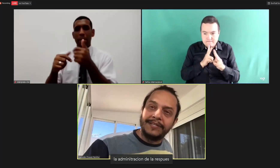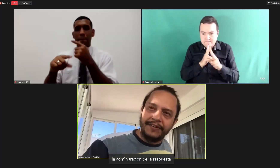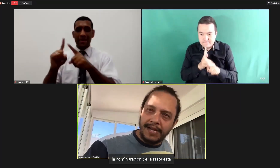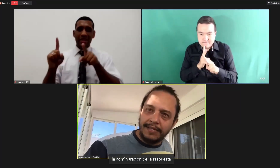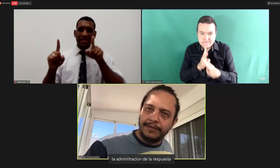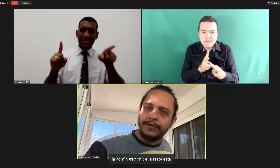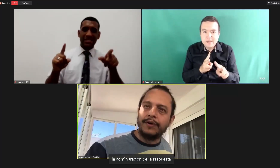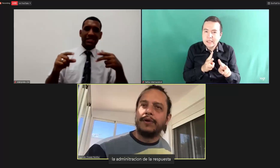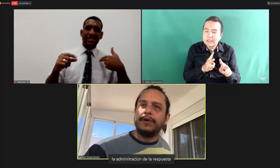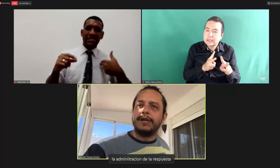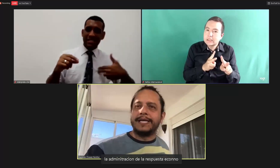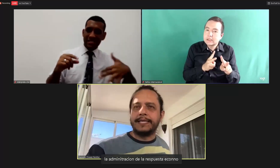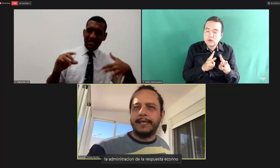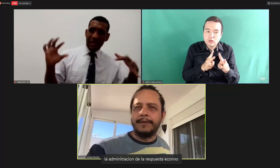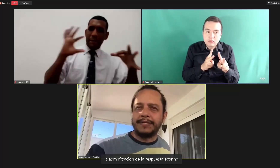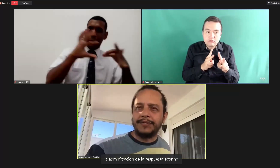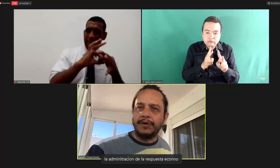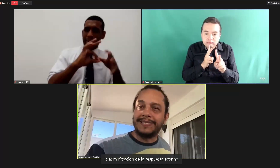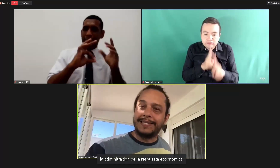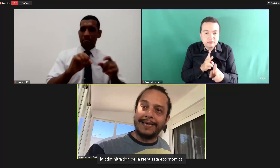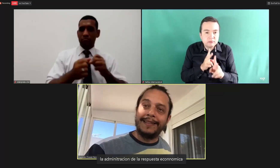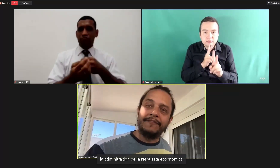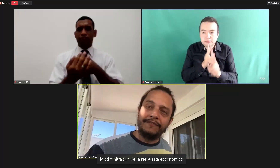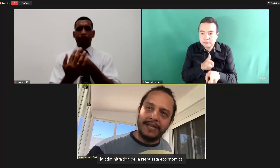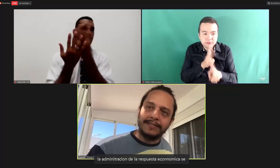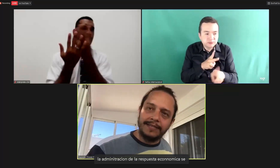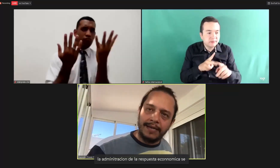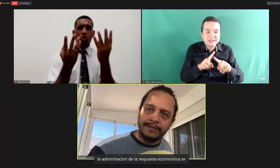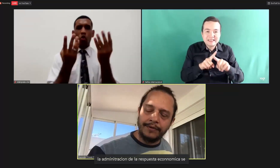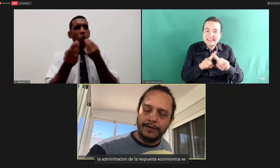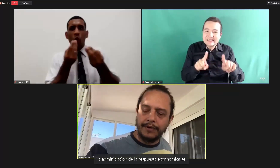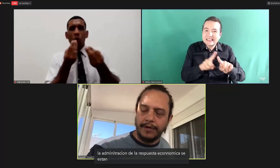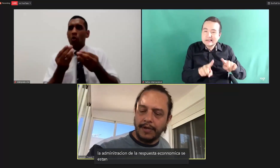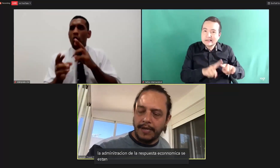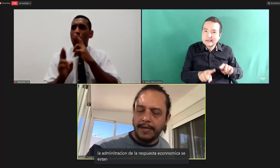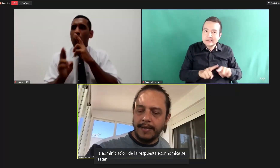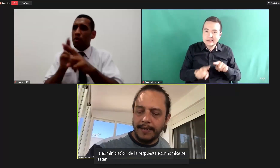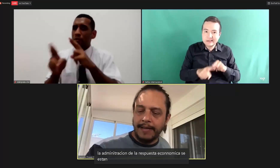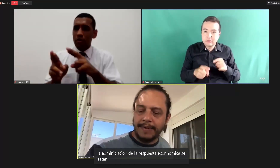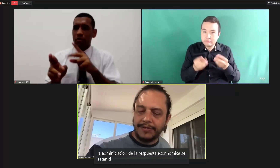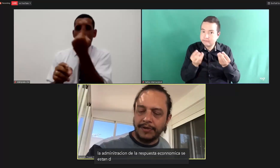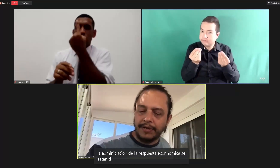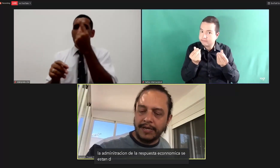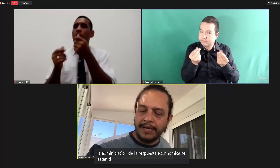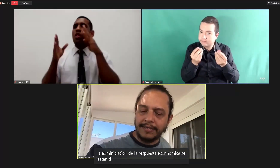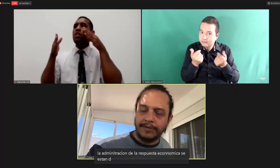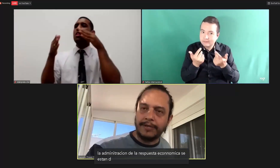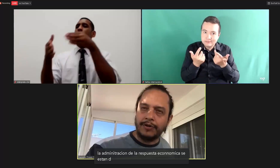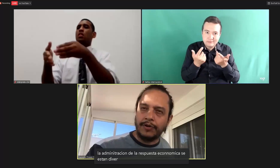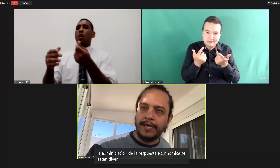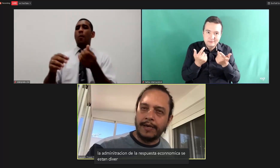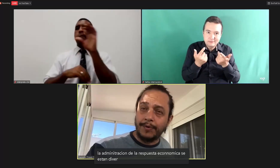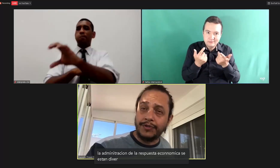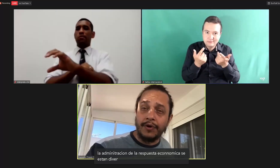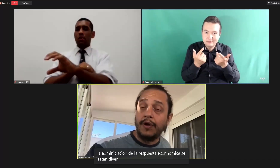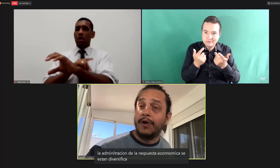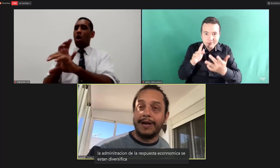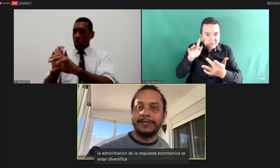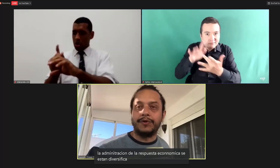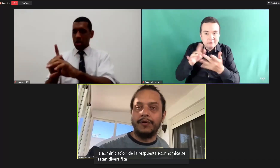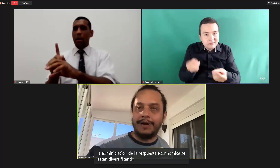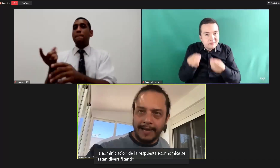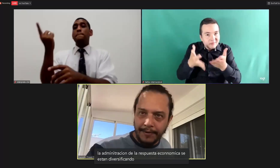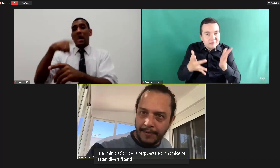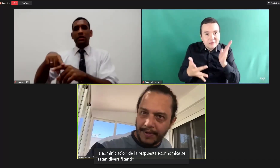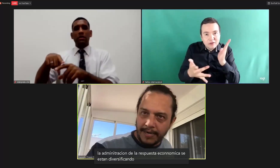digamos, diversificando las áreas de inversión, se está desfinanciando la inversión en acceso a tecnologías de apoyo,